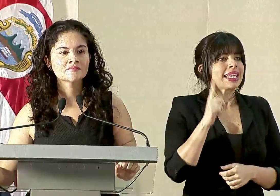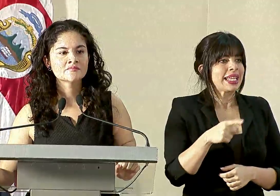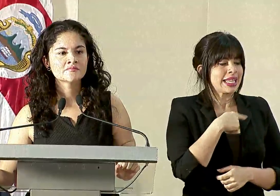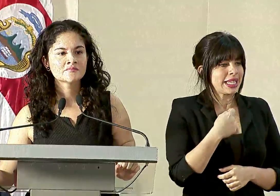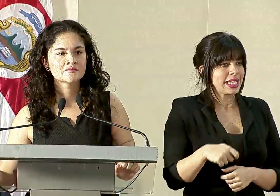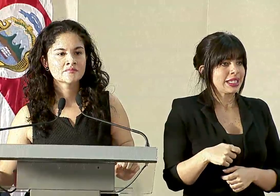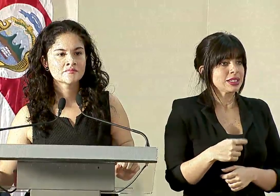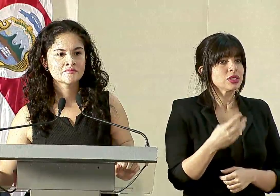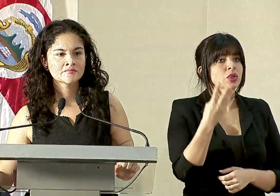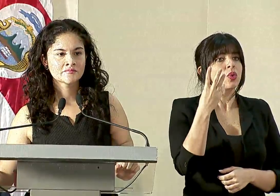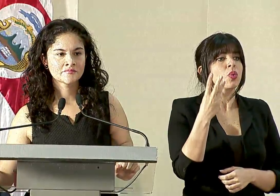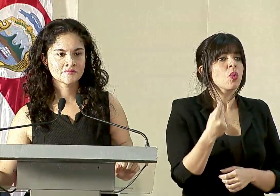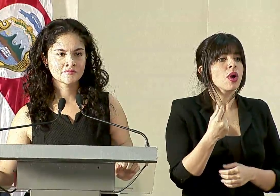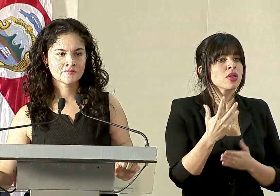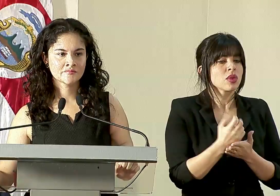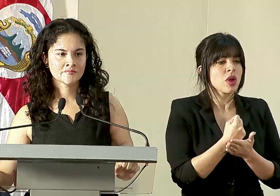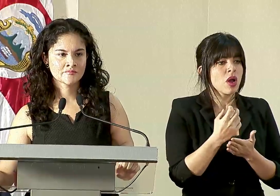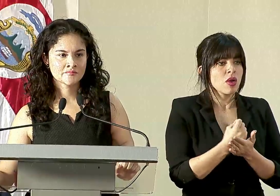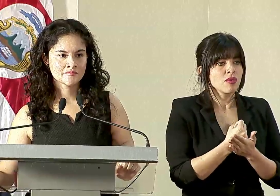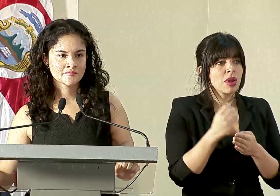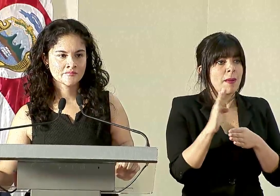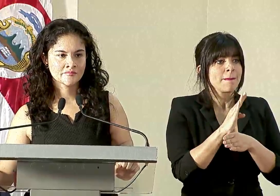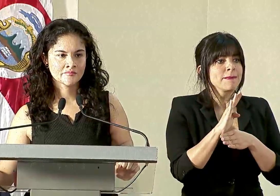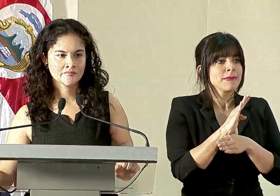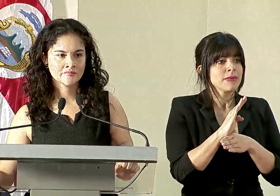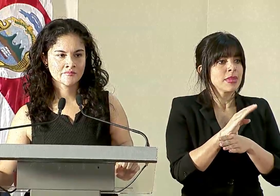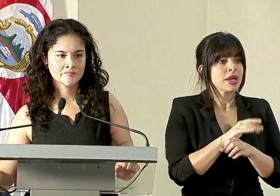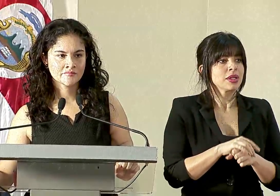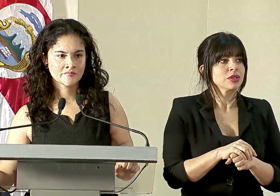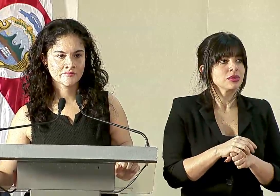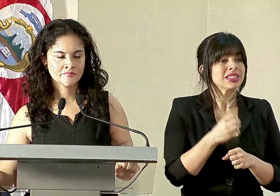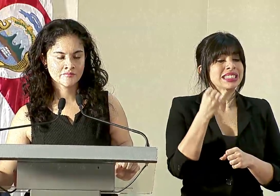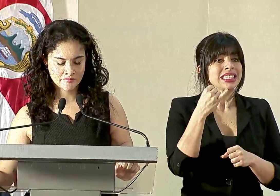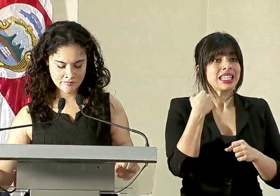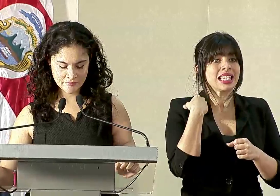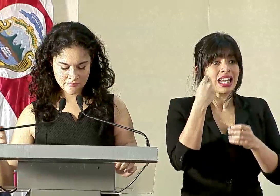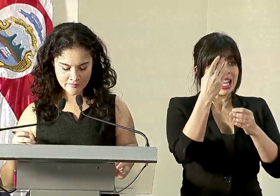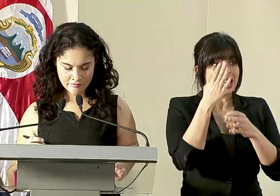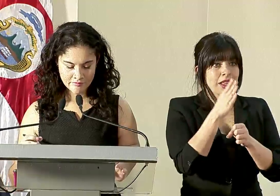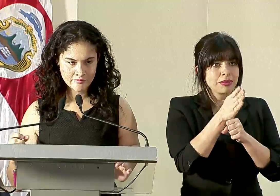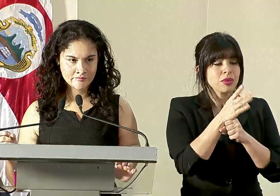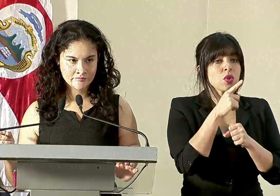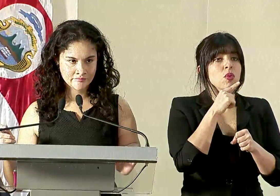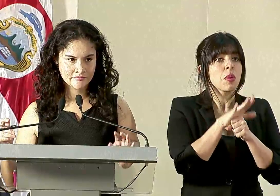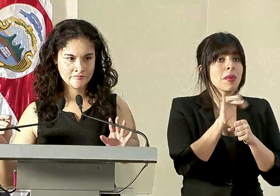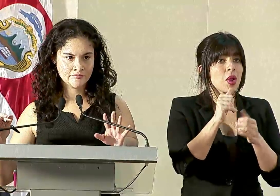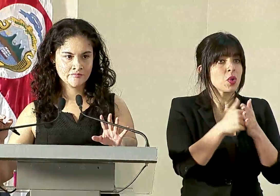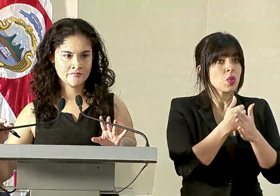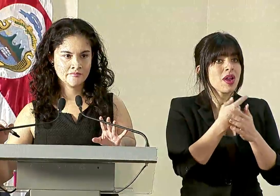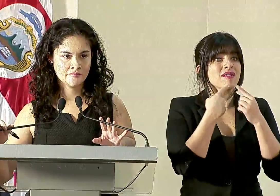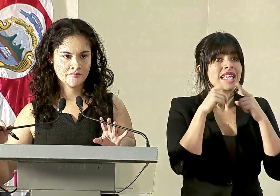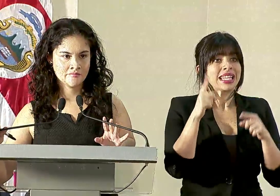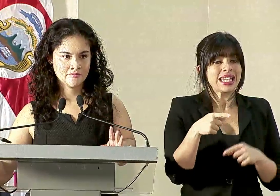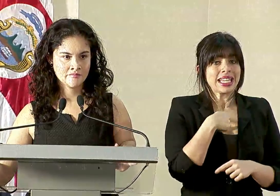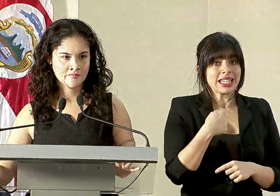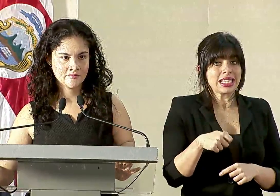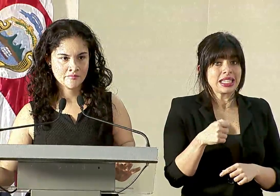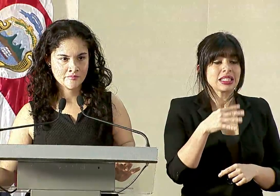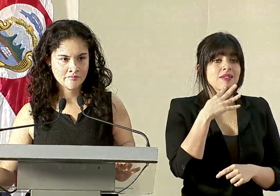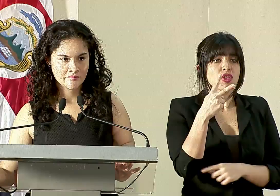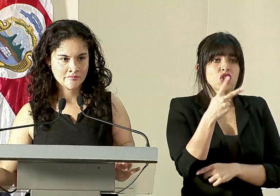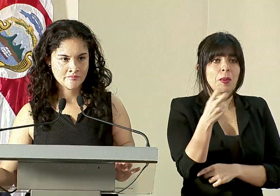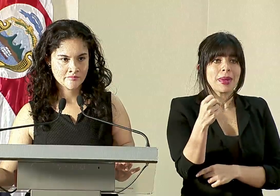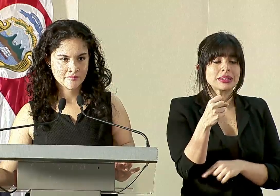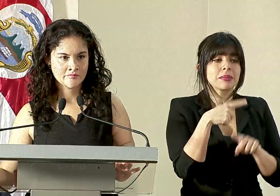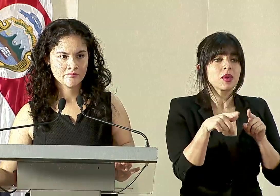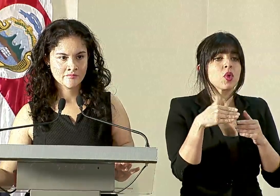¿Cuánto estaríamos hablando de los bancos que tienen el dato de los miembros que han llamado el CIS y a partir de cuando se ha dado de